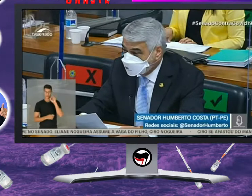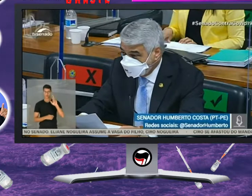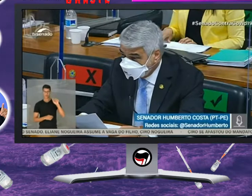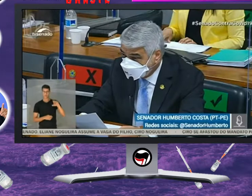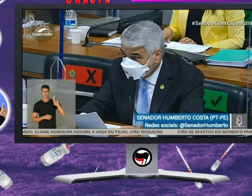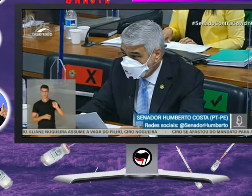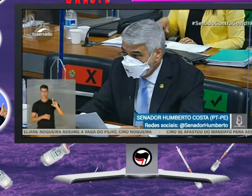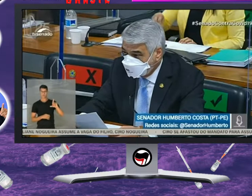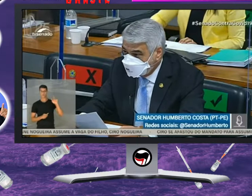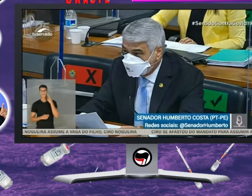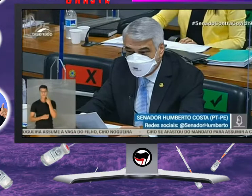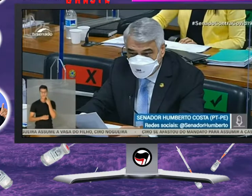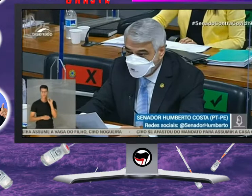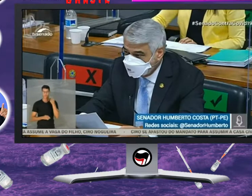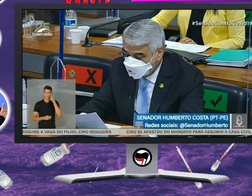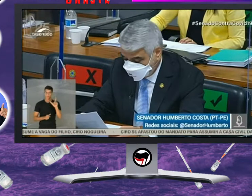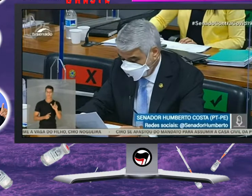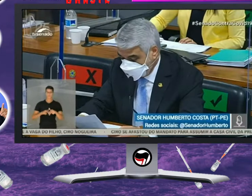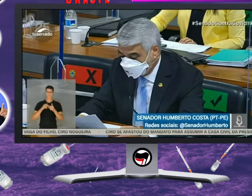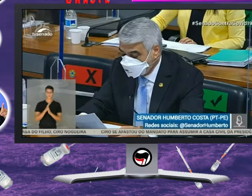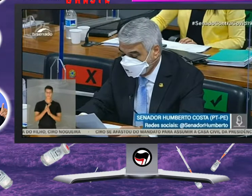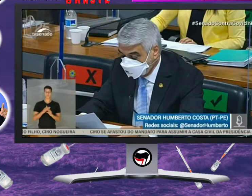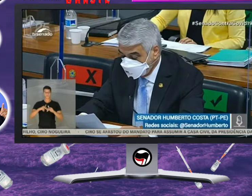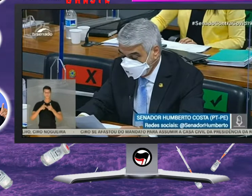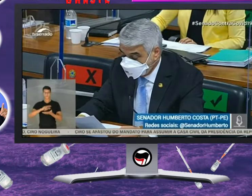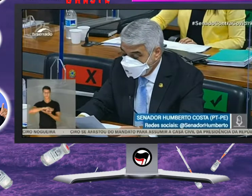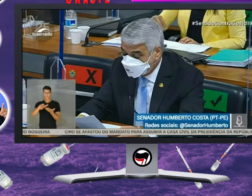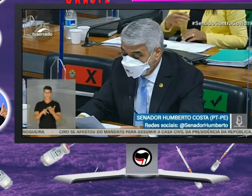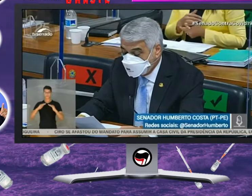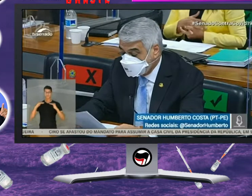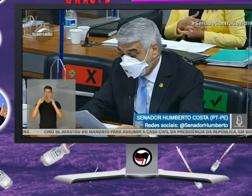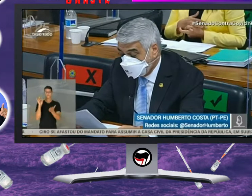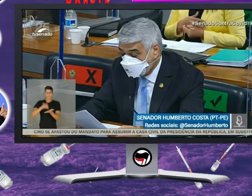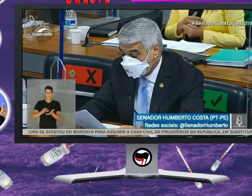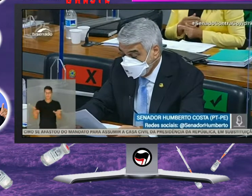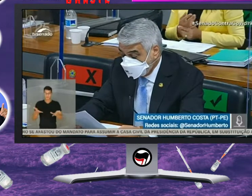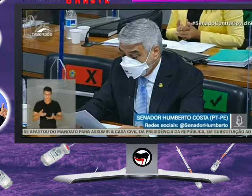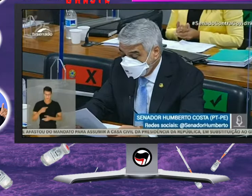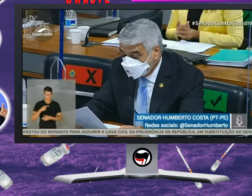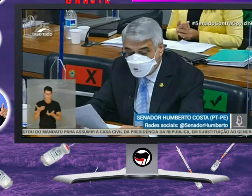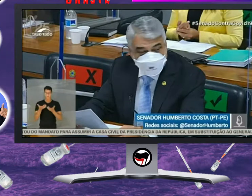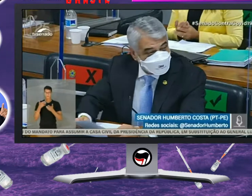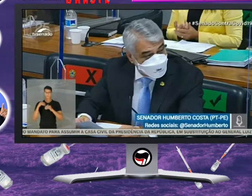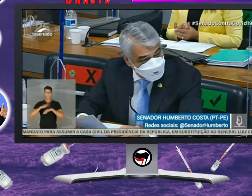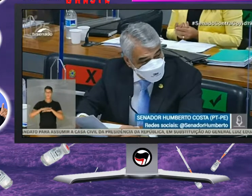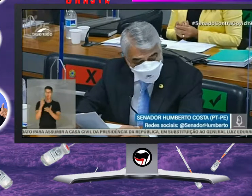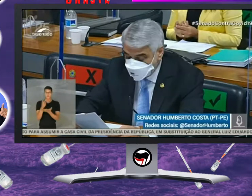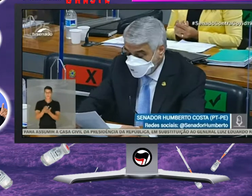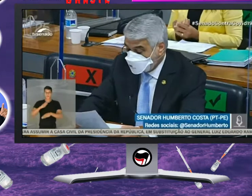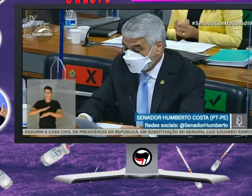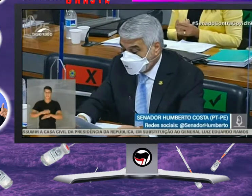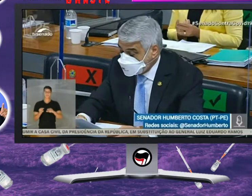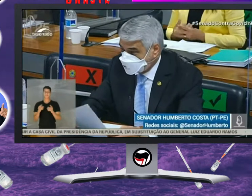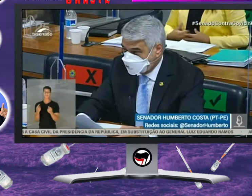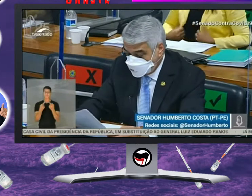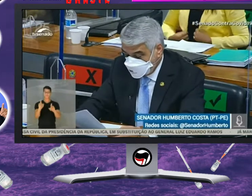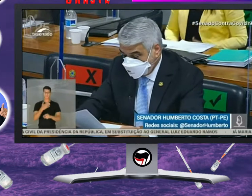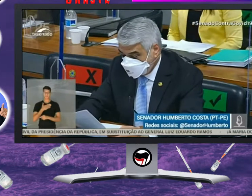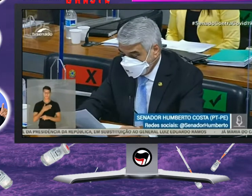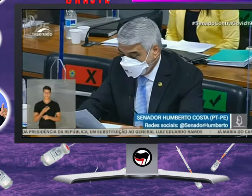Rodrigues, que conseguiu, por vários meios, estabelecer a verdade, e agora querem desenvolver a mesma ação contra mim. Chama-se